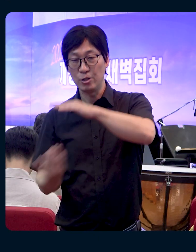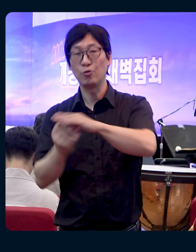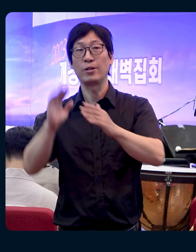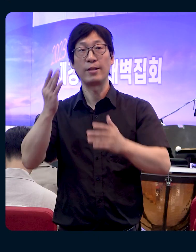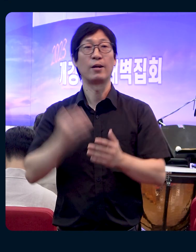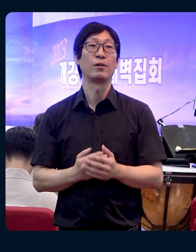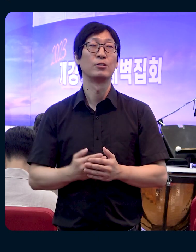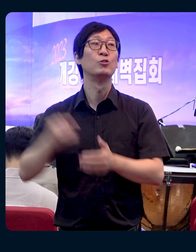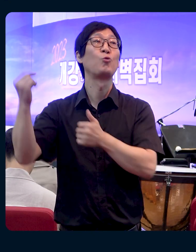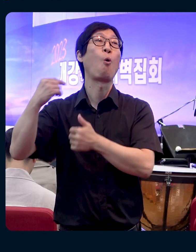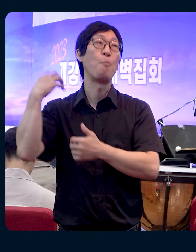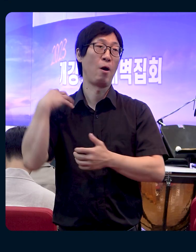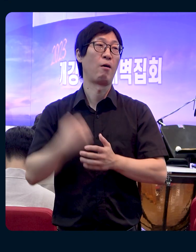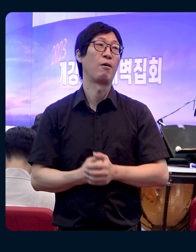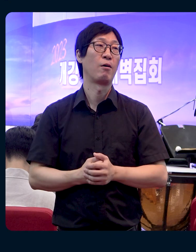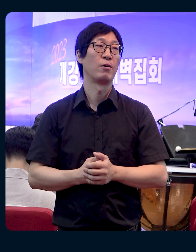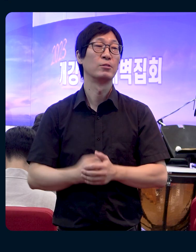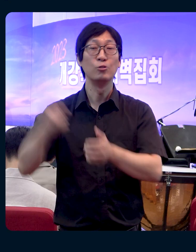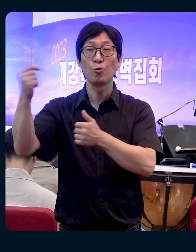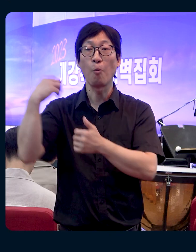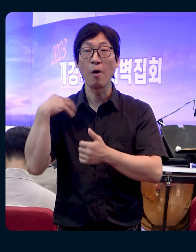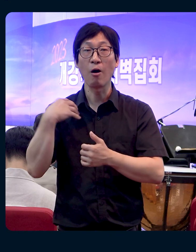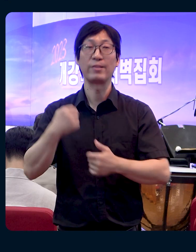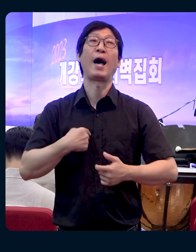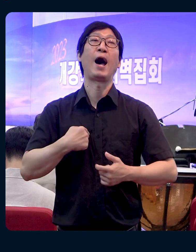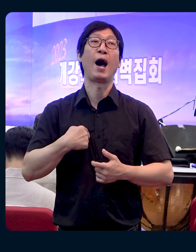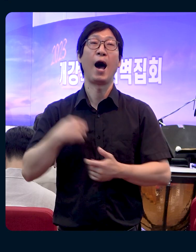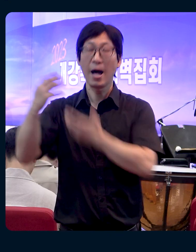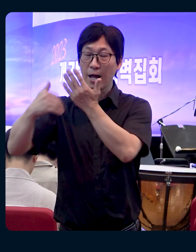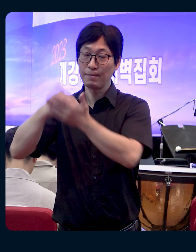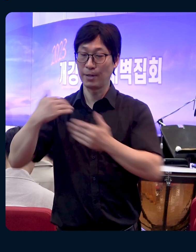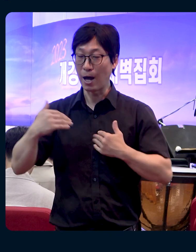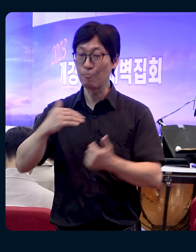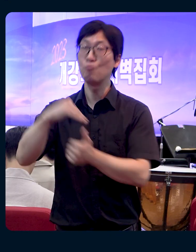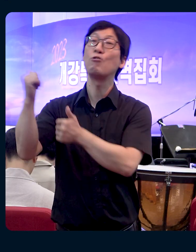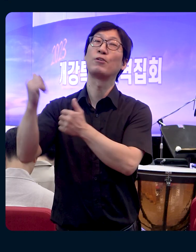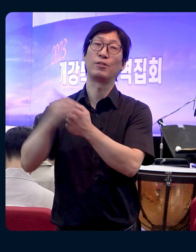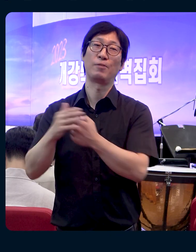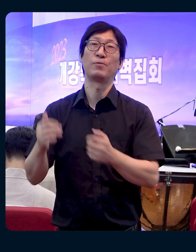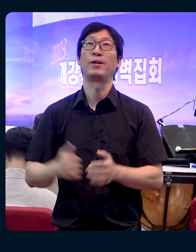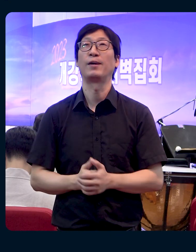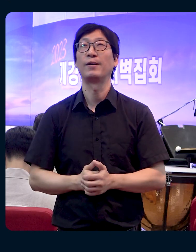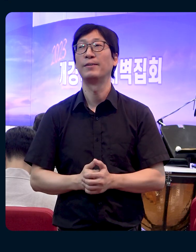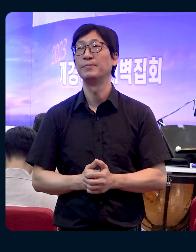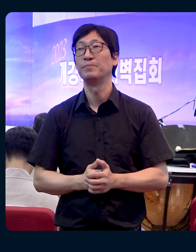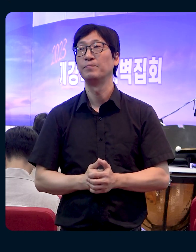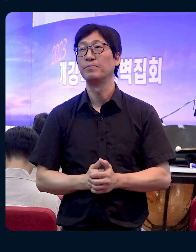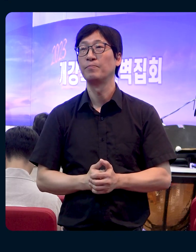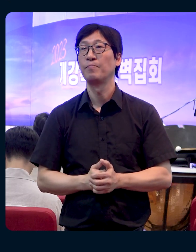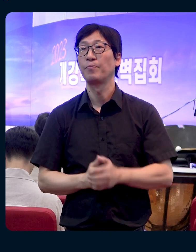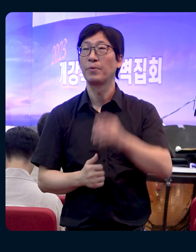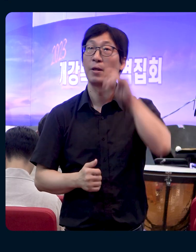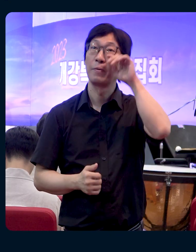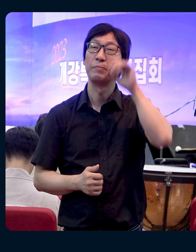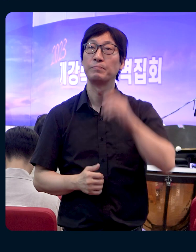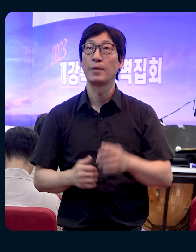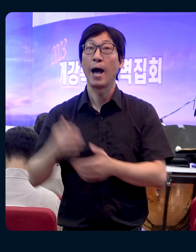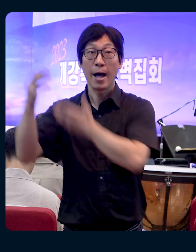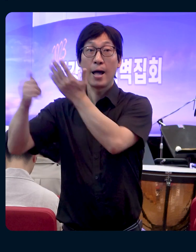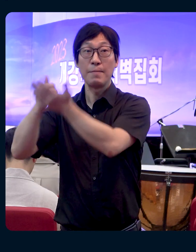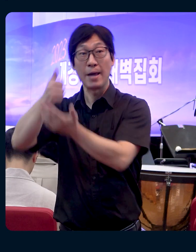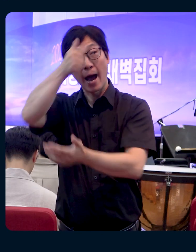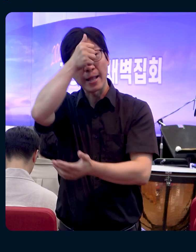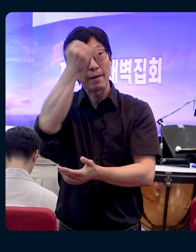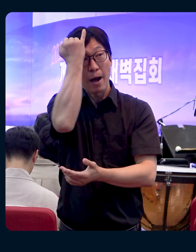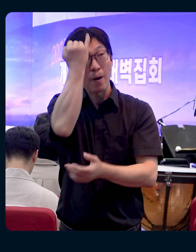있으니까, 그게 나니까, 나를 부르신 거니까. 여러분, 하나님께서 아담과 하와를